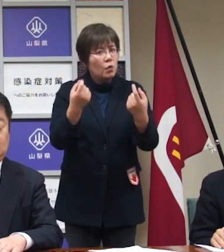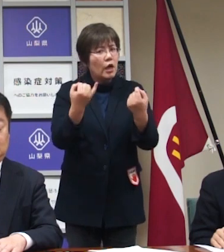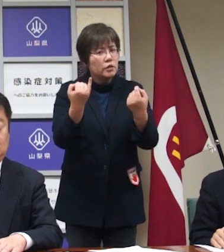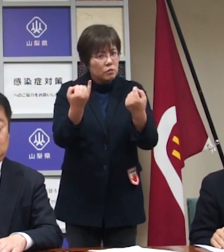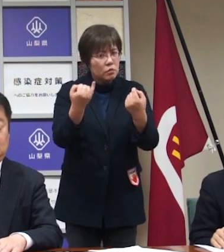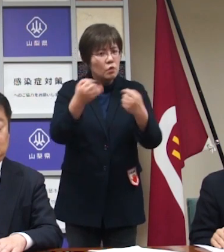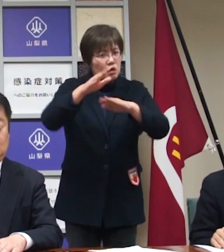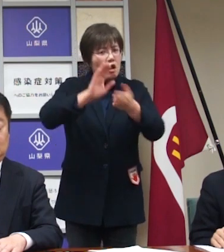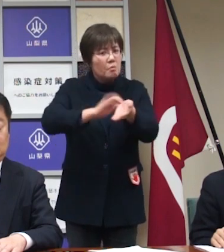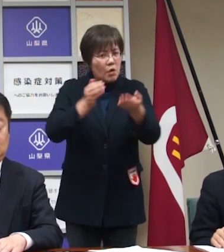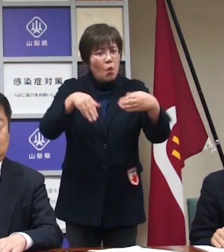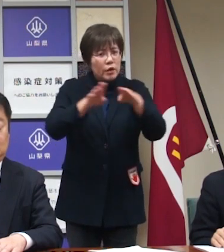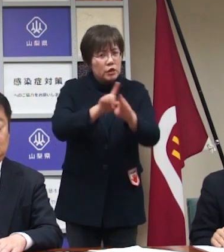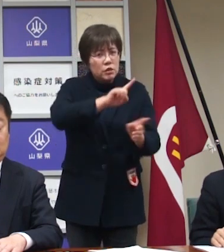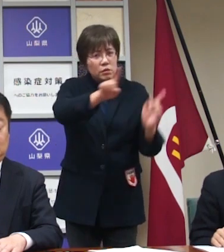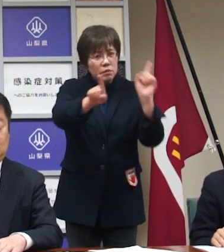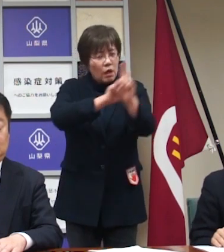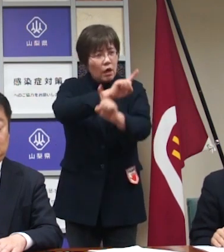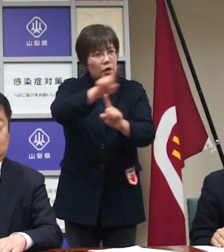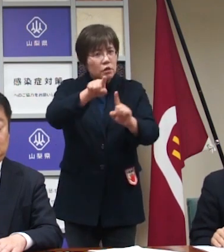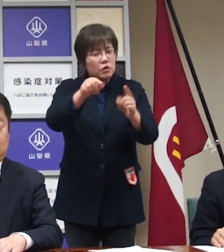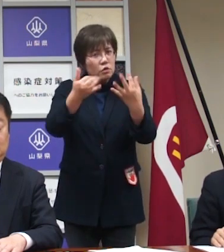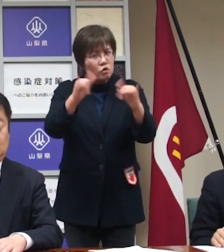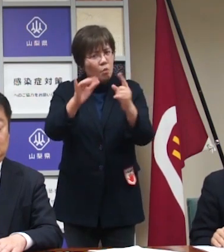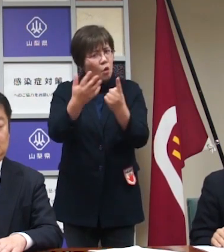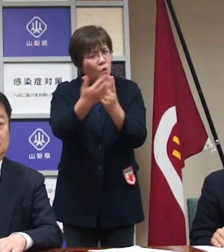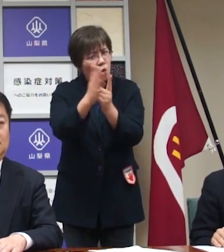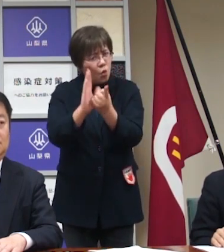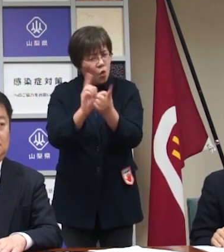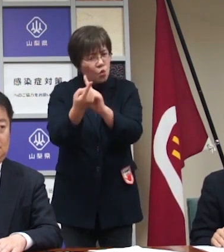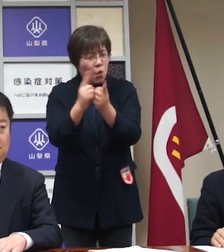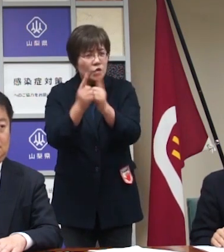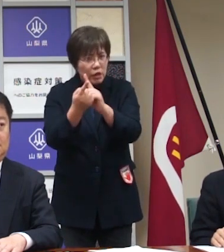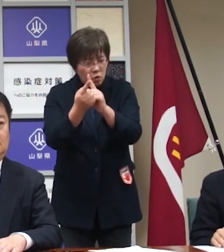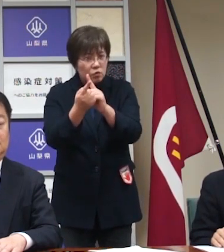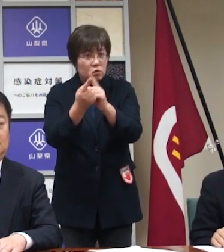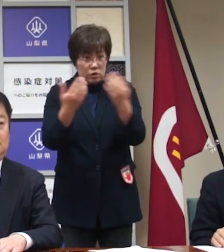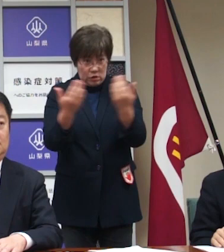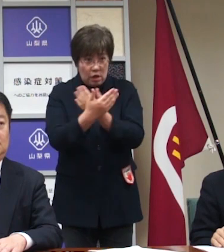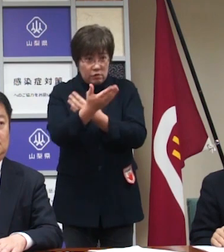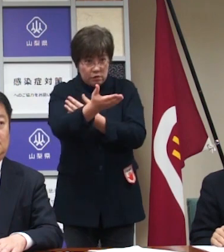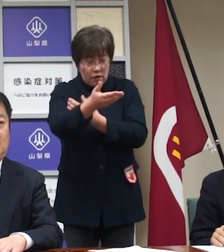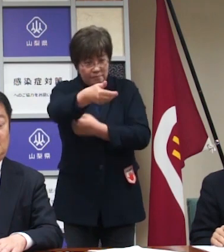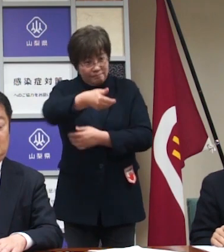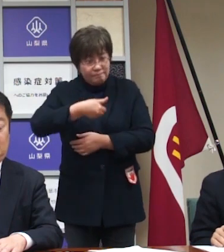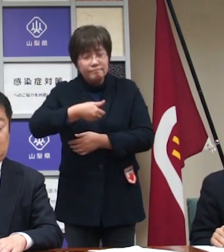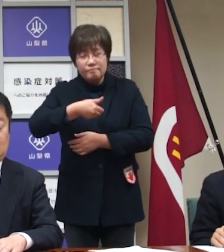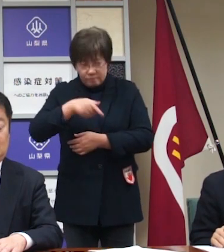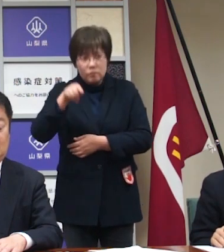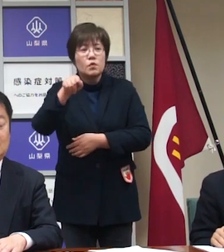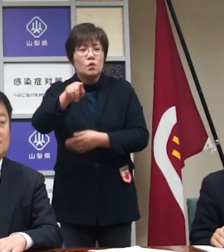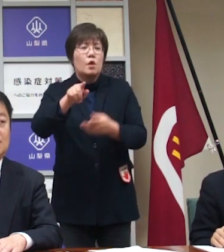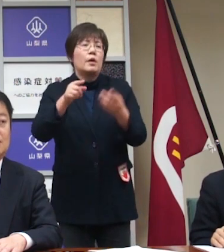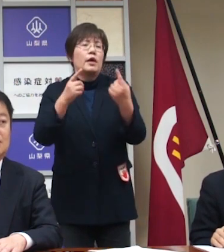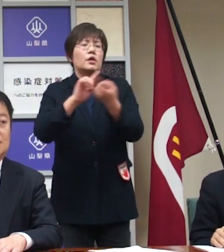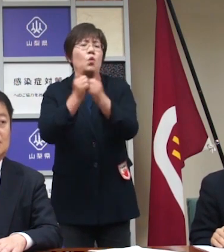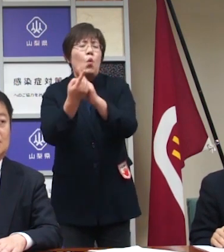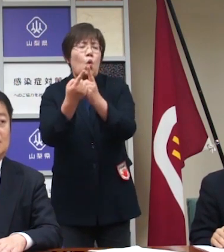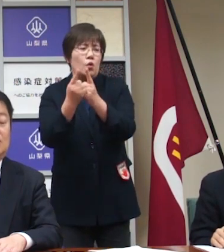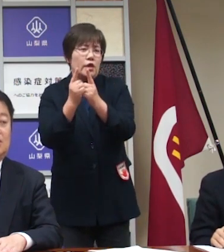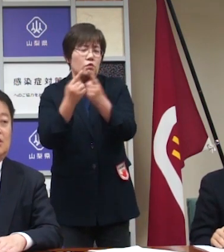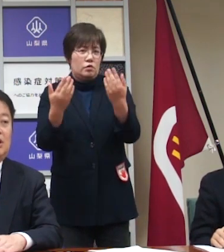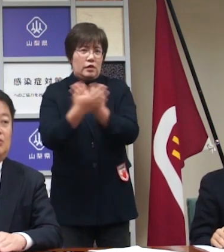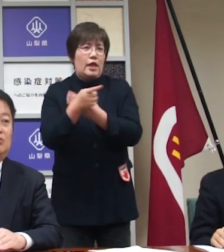者さんも濃厚接触になる可能性はあるんでしょうか。 あそこはあると思います。 今その確認を進めているような状況というのが分かり